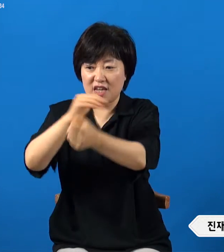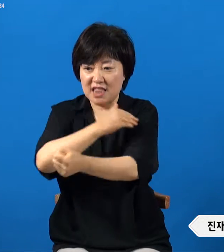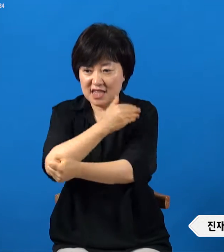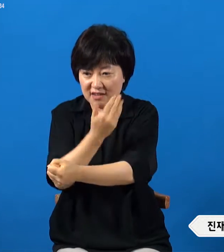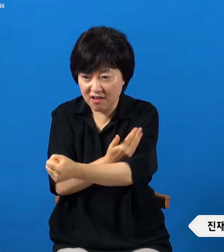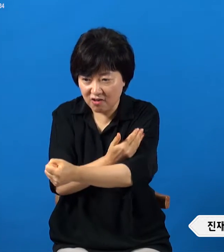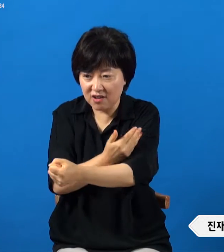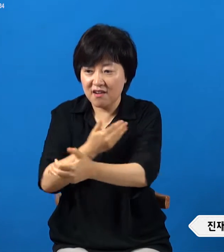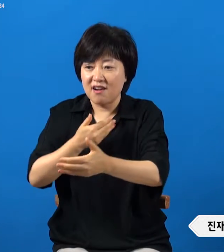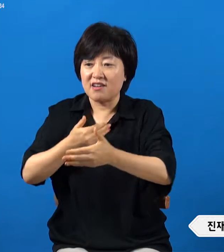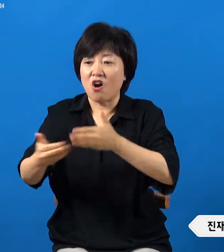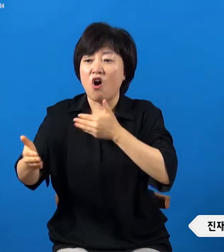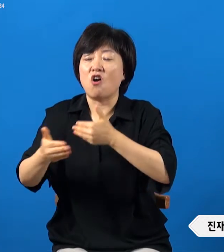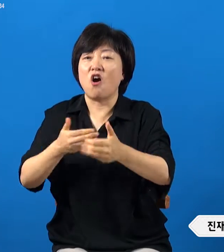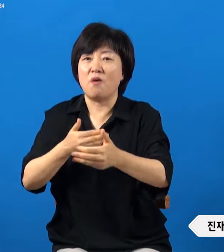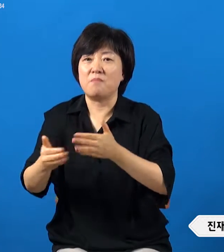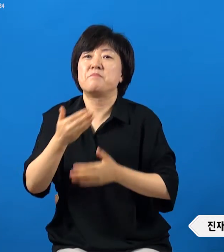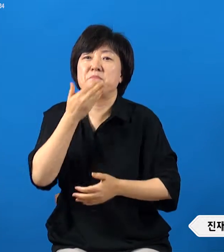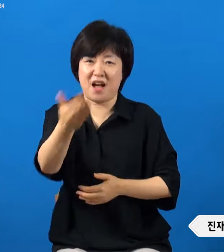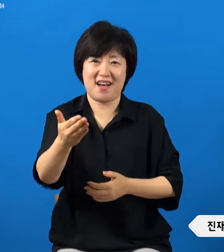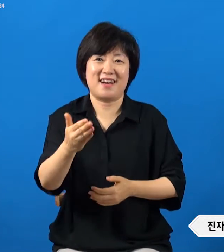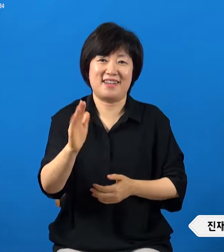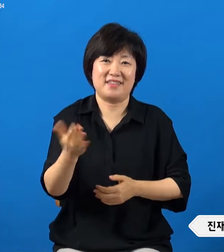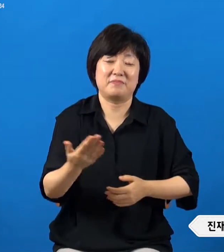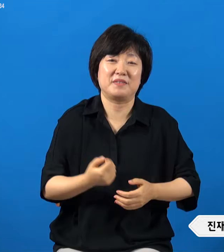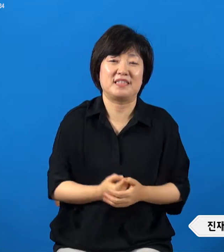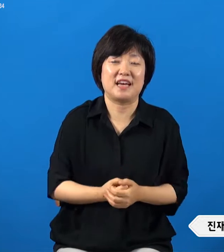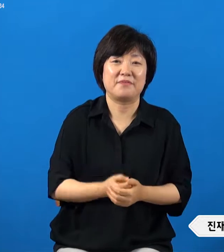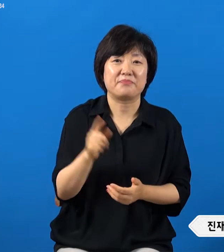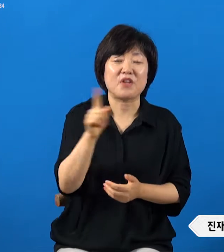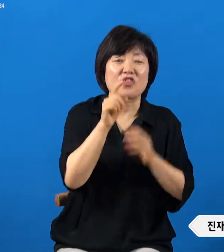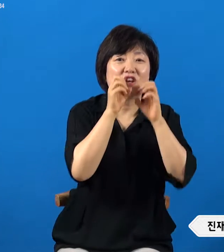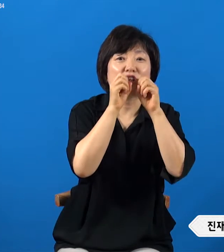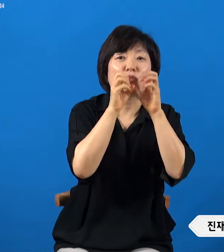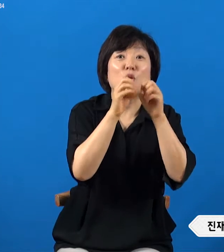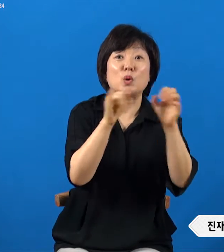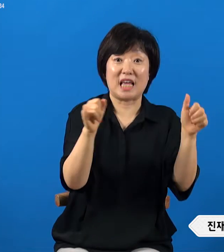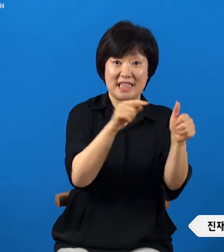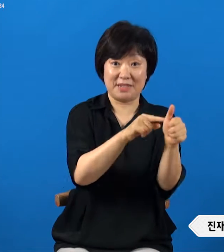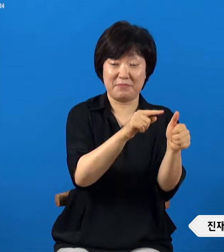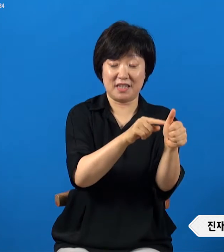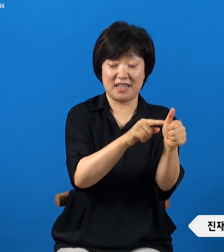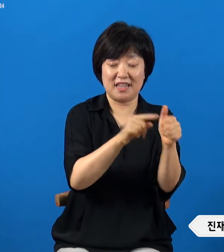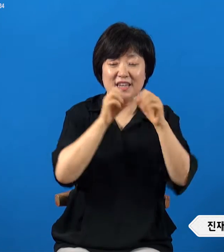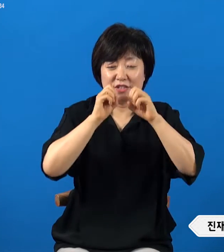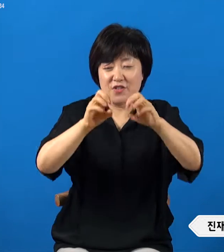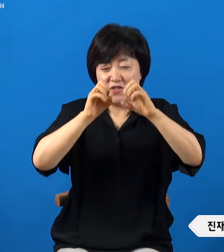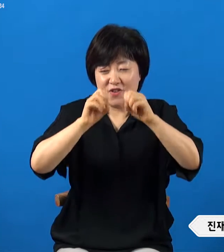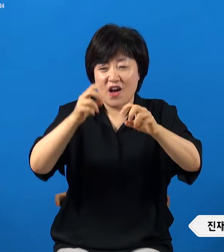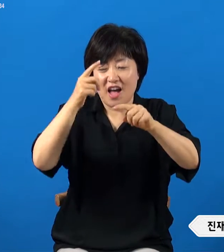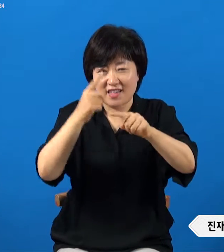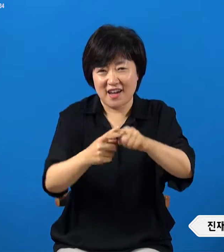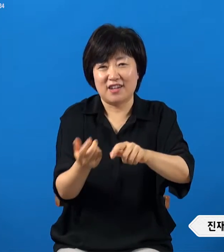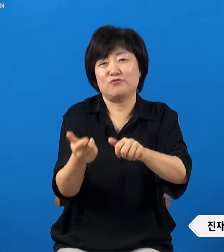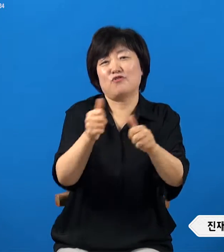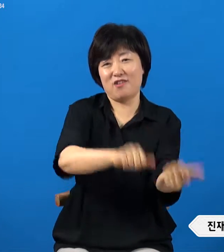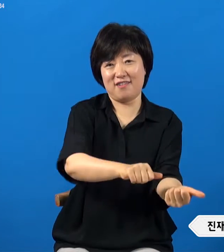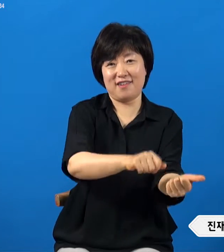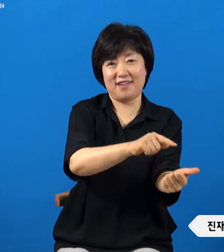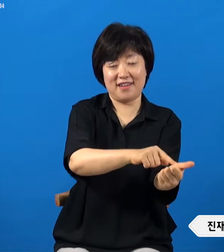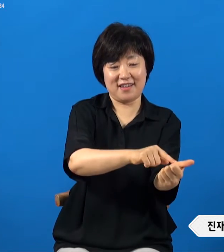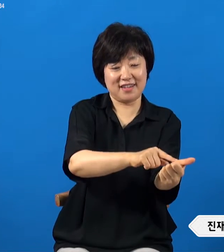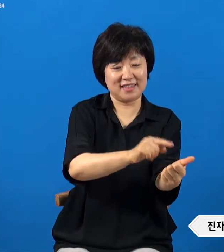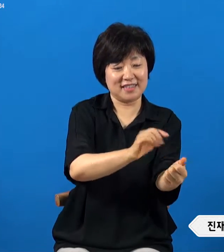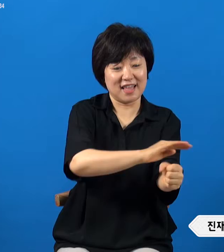경험하게 됩니다. 어느 한 선교사님이 세상을 떠난 후에 그 마을 사람들은 그의 무덤에